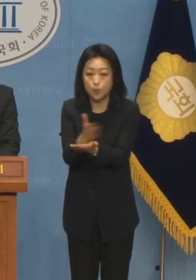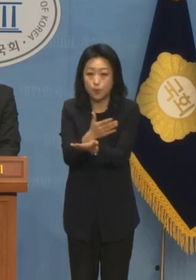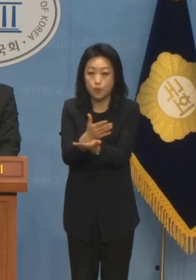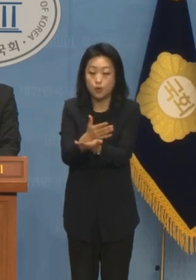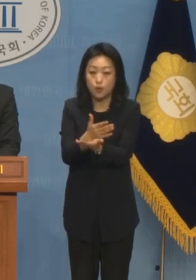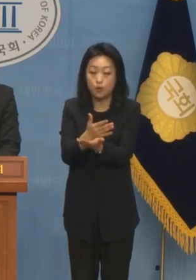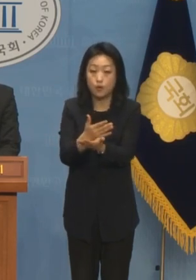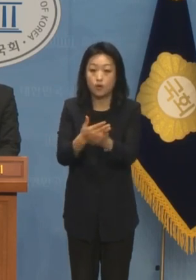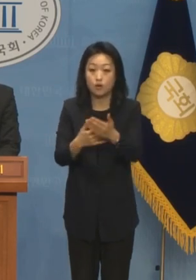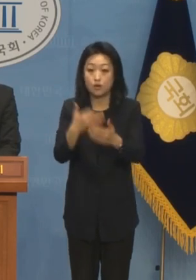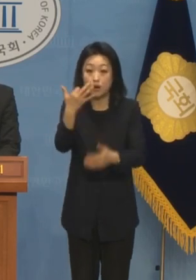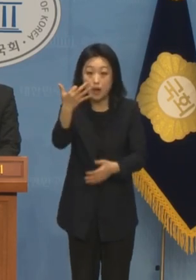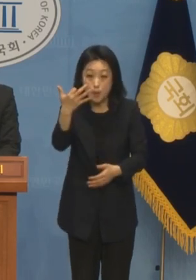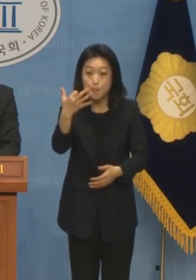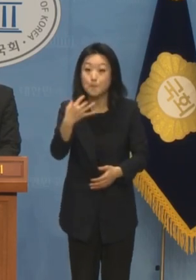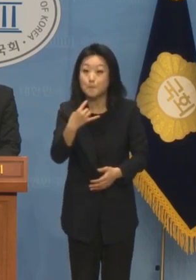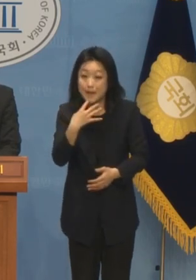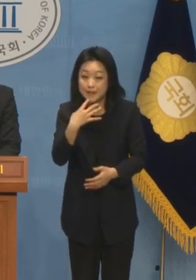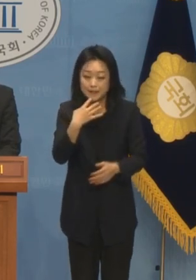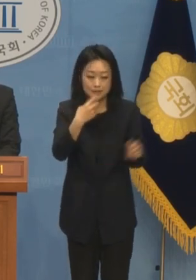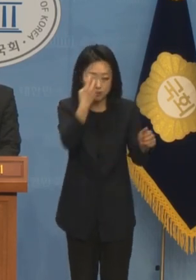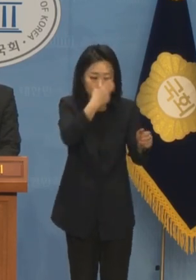19차례만 조서 기록을 남겼습니다.